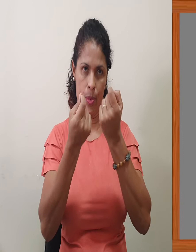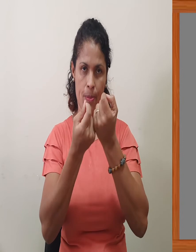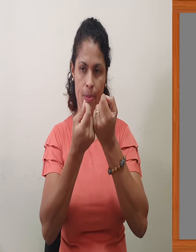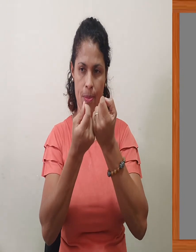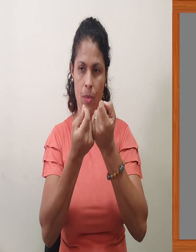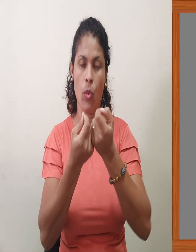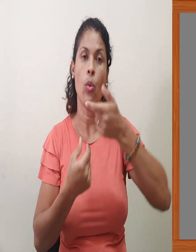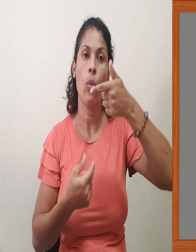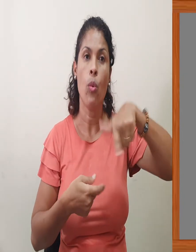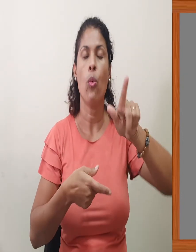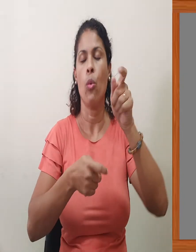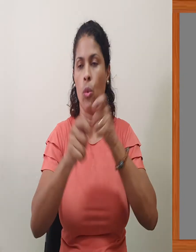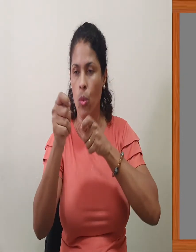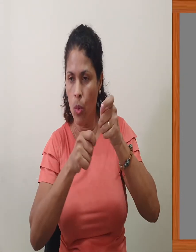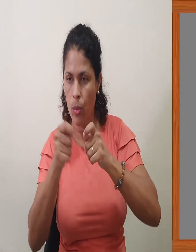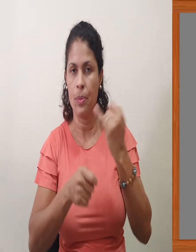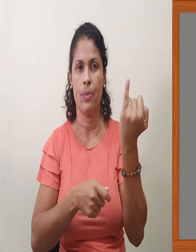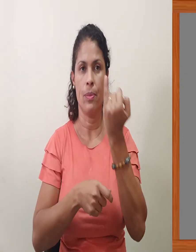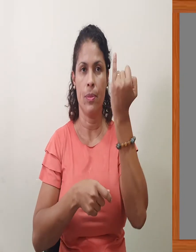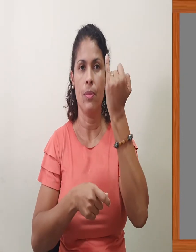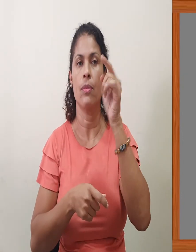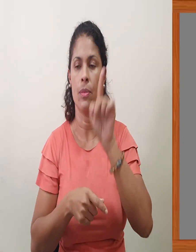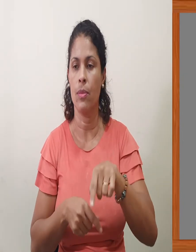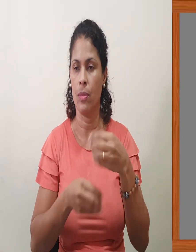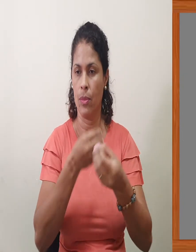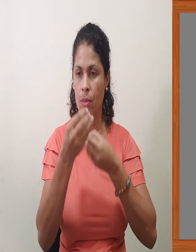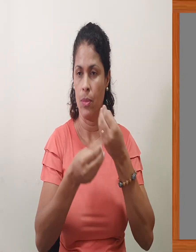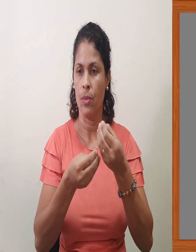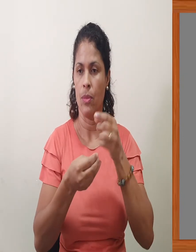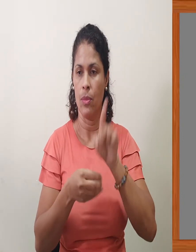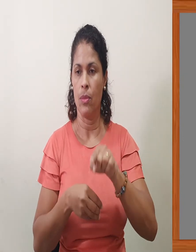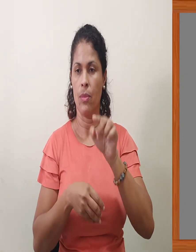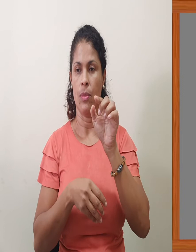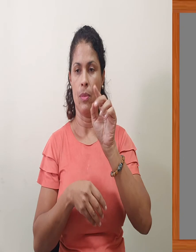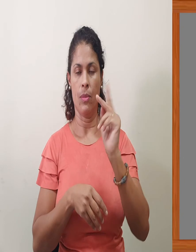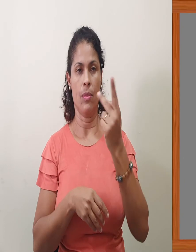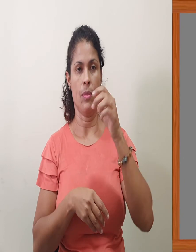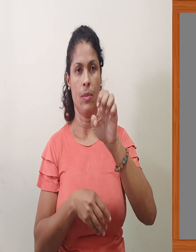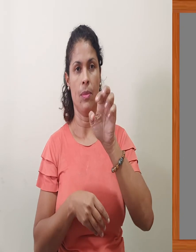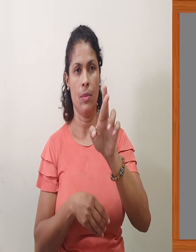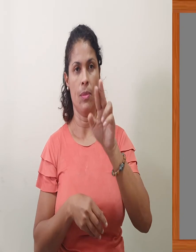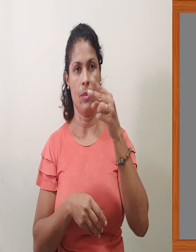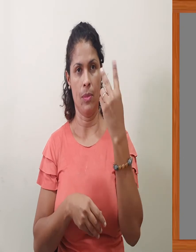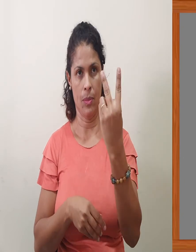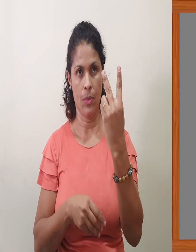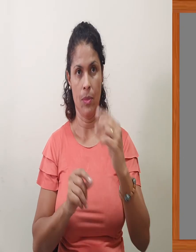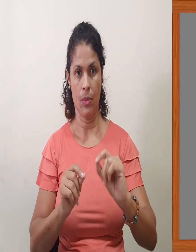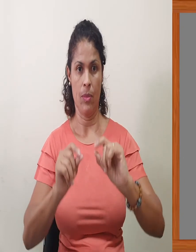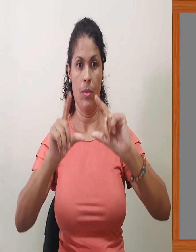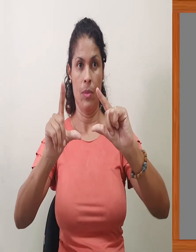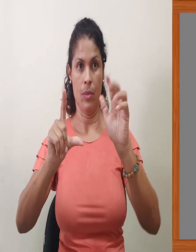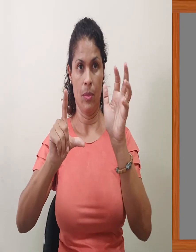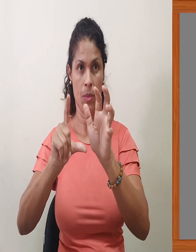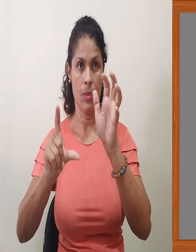da apoptose daquela célula que iniciou o processo de oncogênese. Um outro sistema